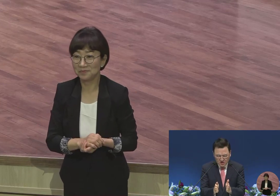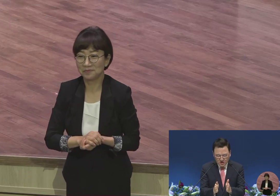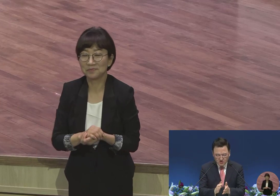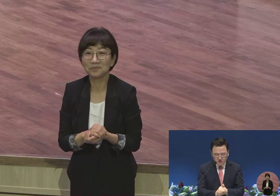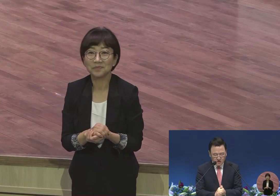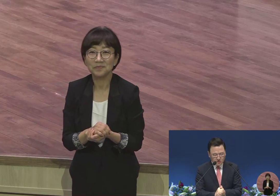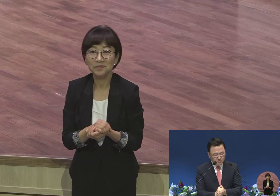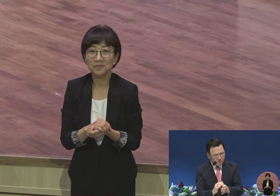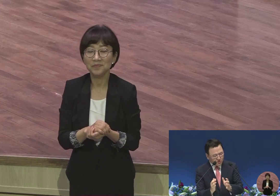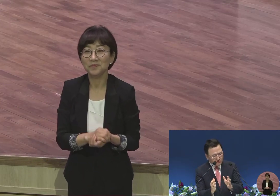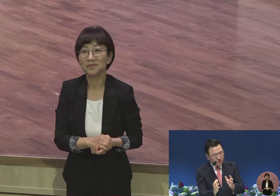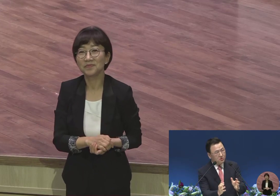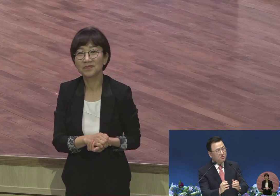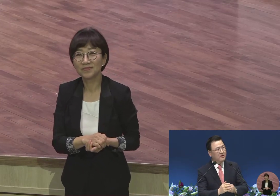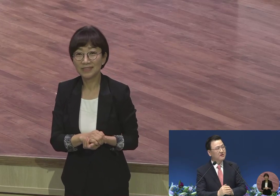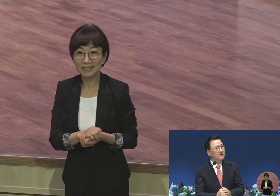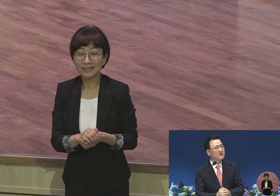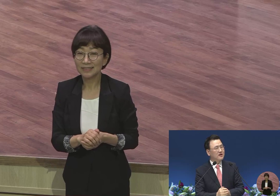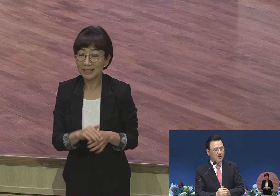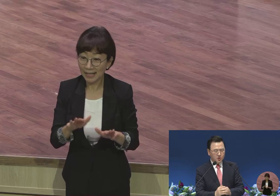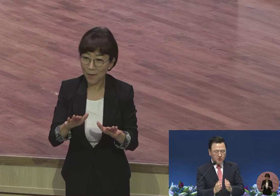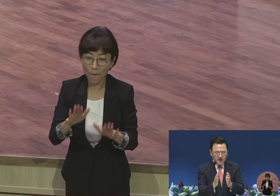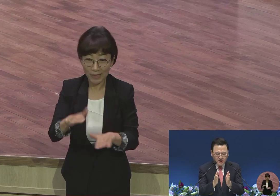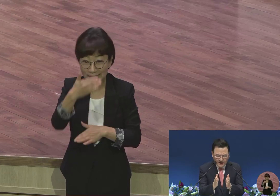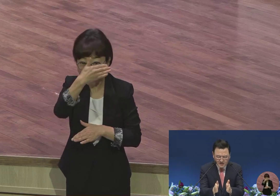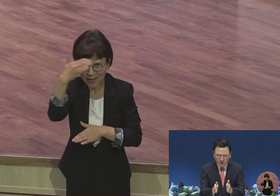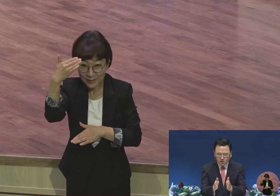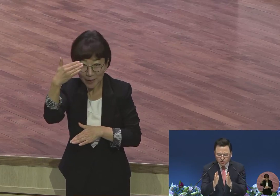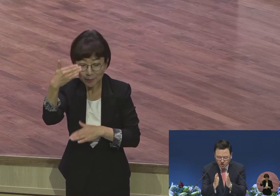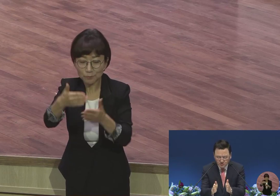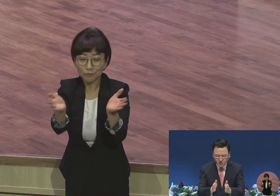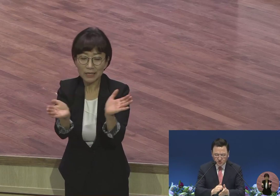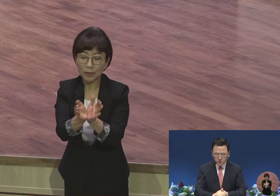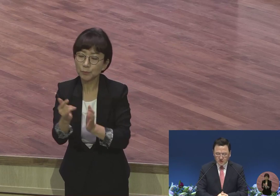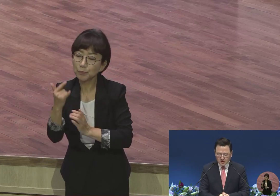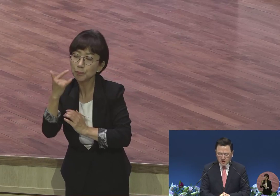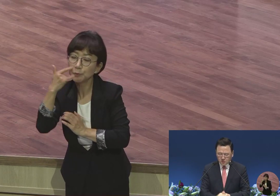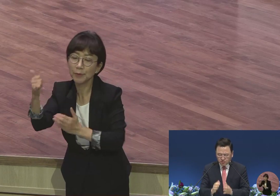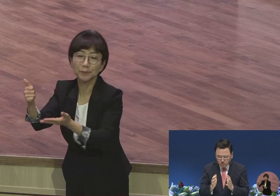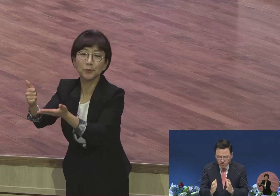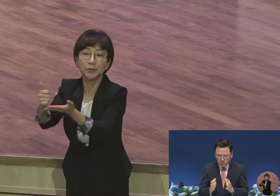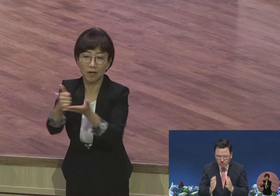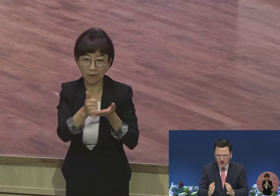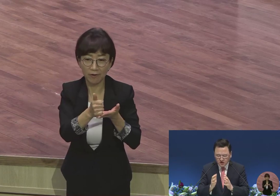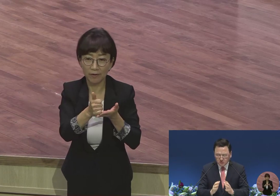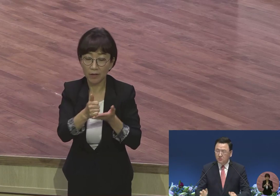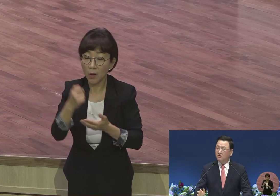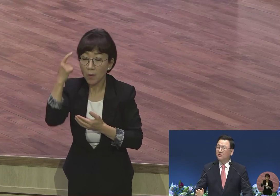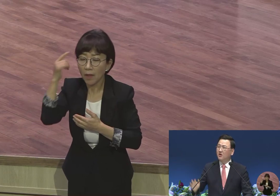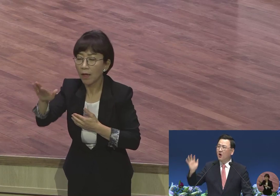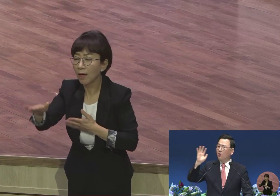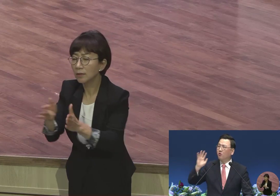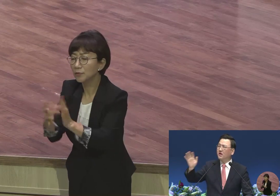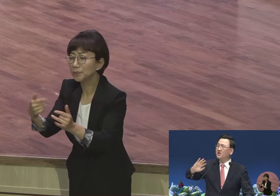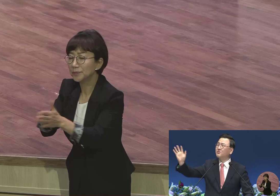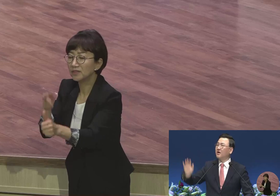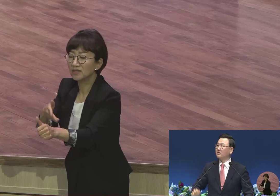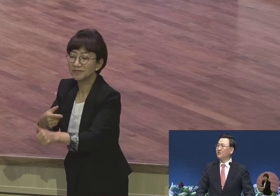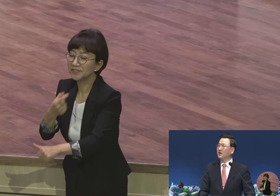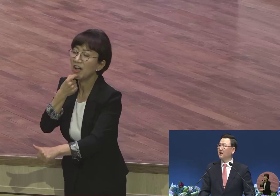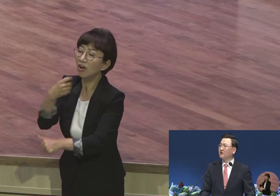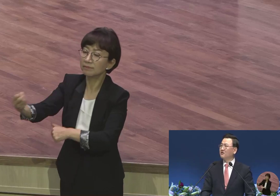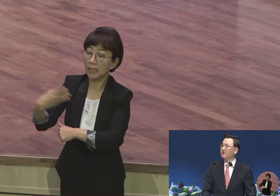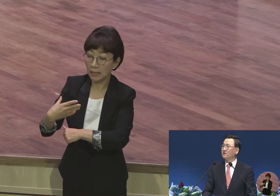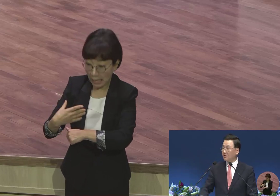이거를 디데이를 정하고 부모님들을 초청한 거예요. 교회 가자고 수십 년 동안 얘기해도 불교 문화에 있는 분들은 오기가